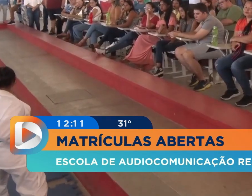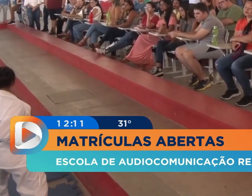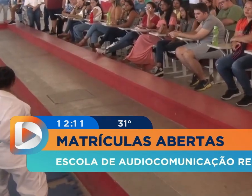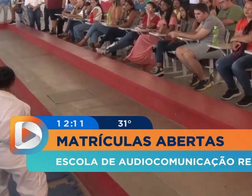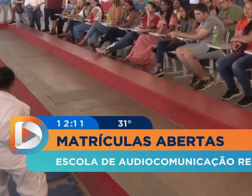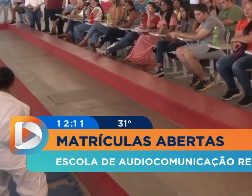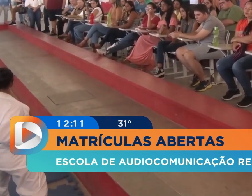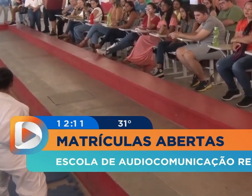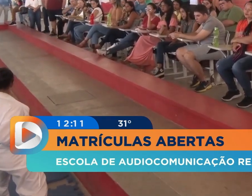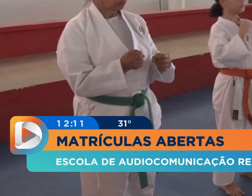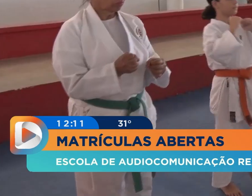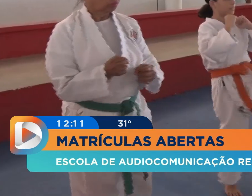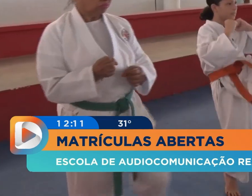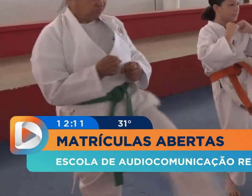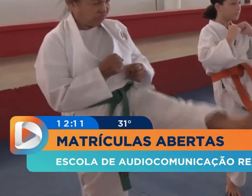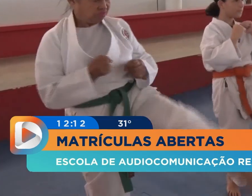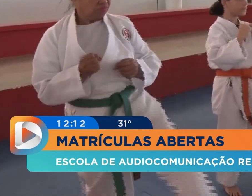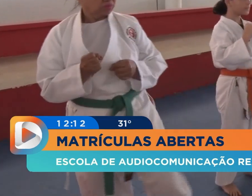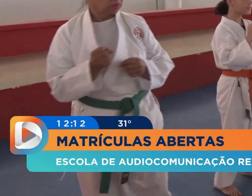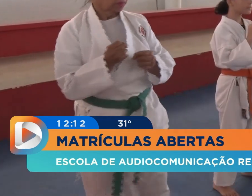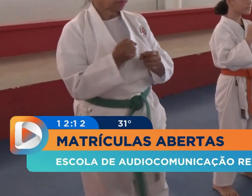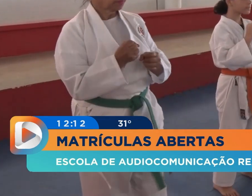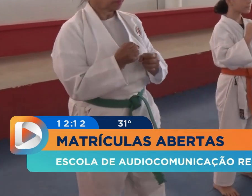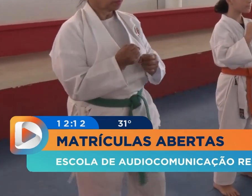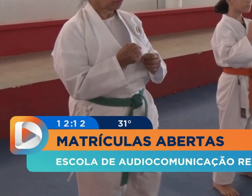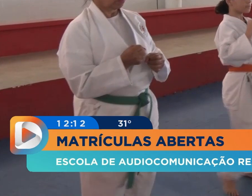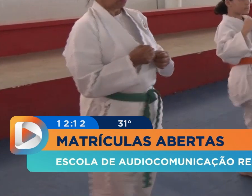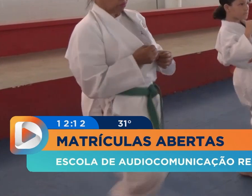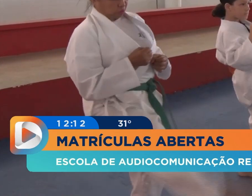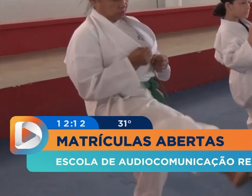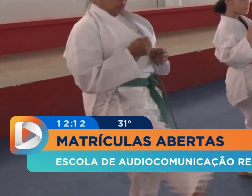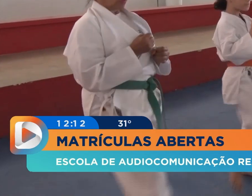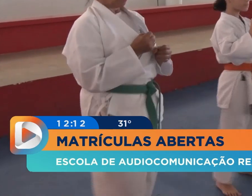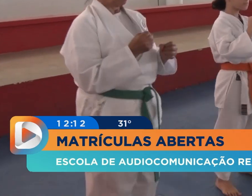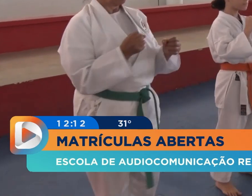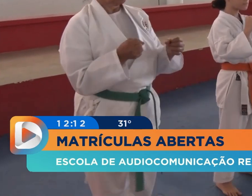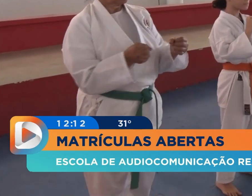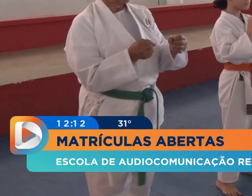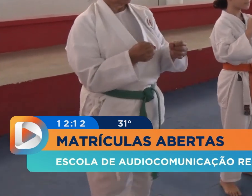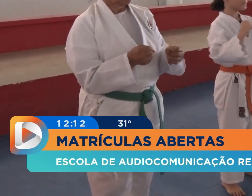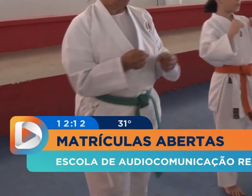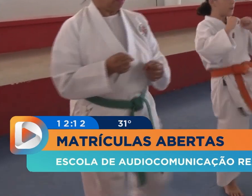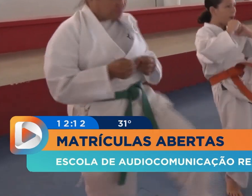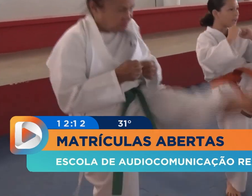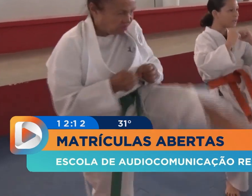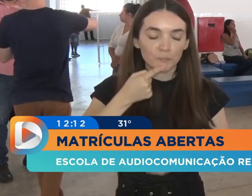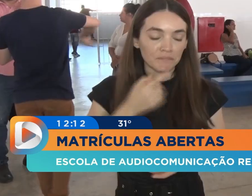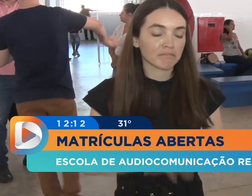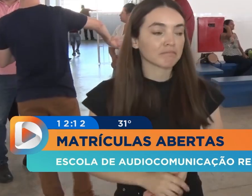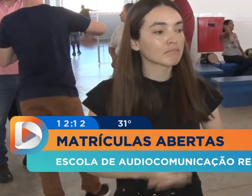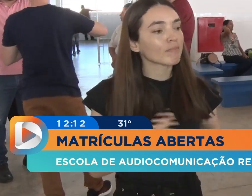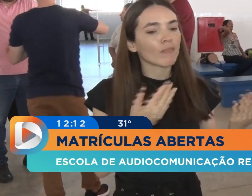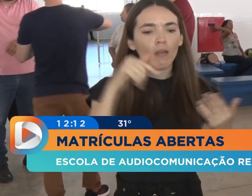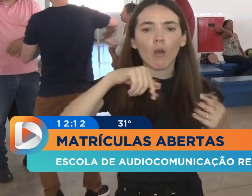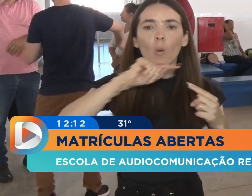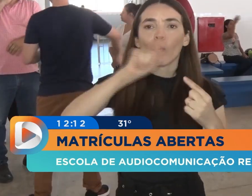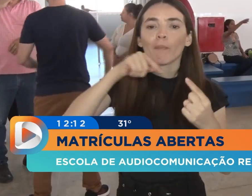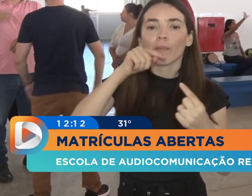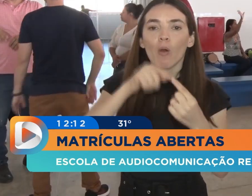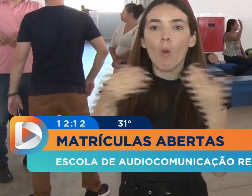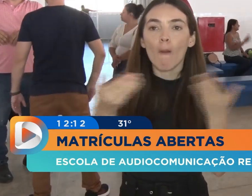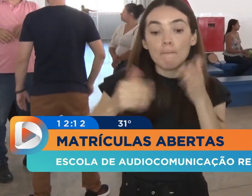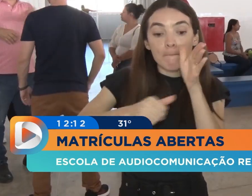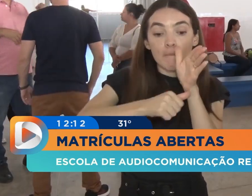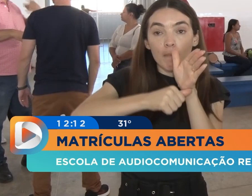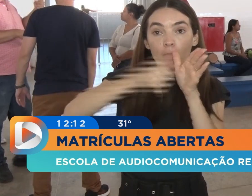e representantes da escola, que está com matrículas abertas para o ano letivo 2023. O objetivo do nosso